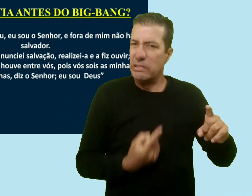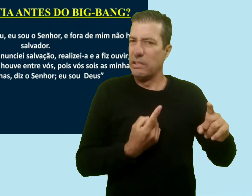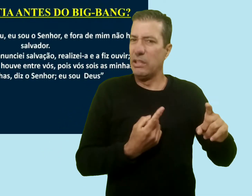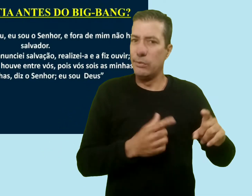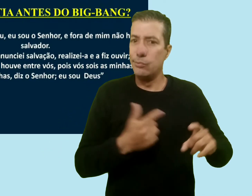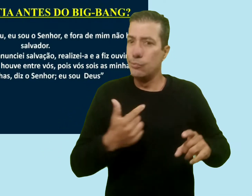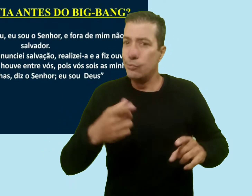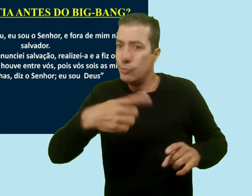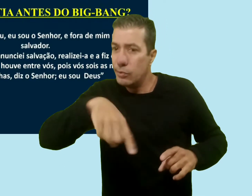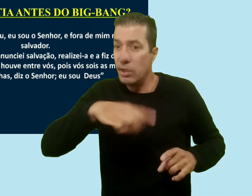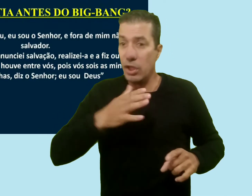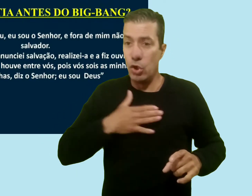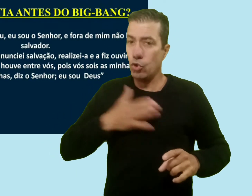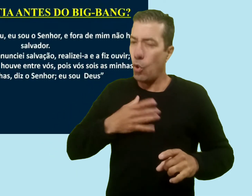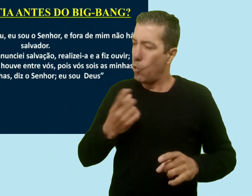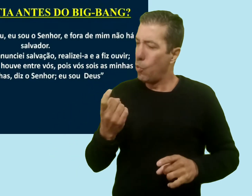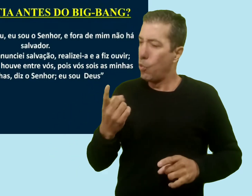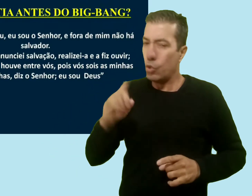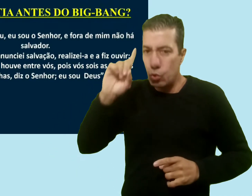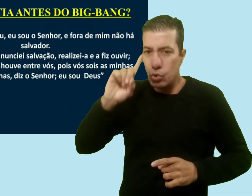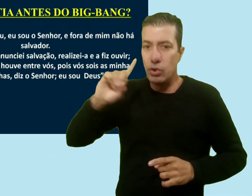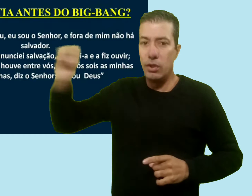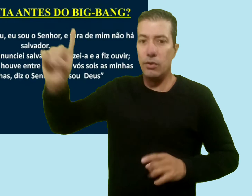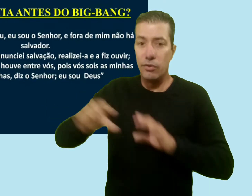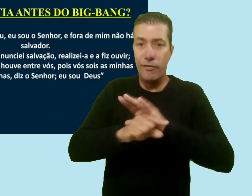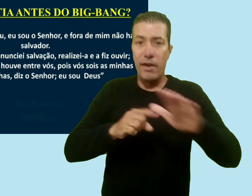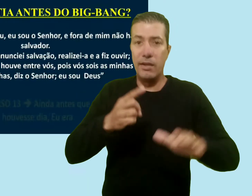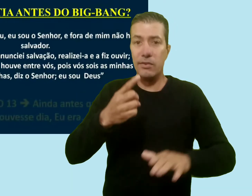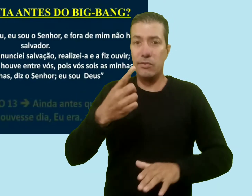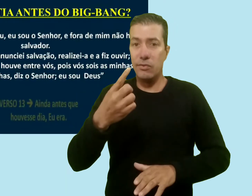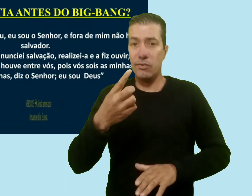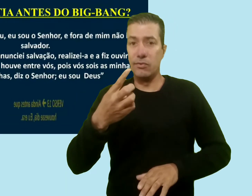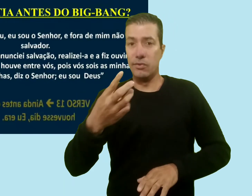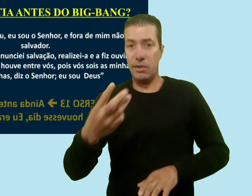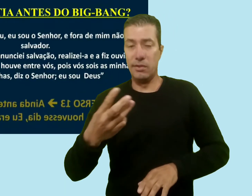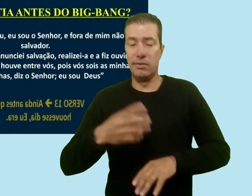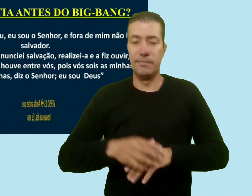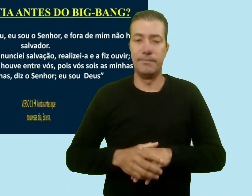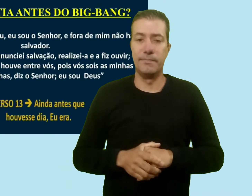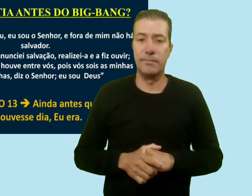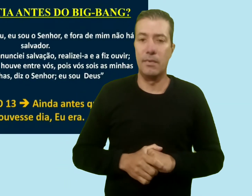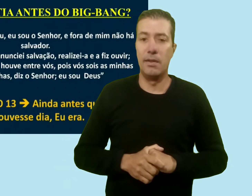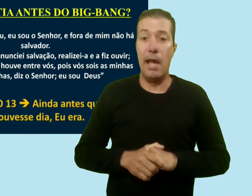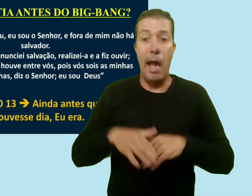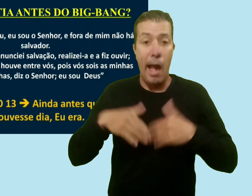minhas testemunhas, diz o Senhor. Eu sou Deus. E olha o verso 13.